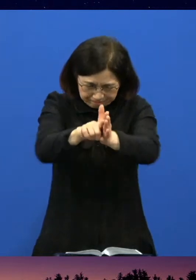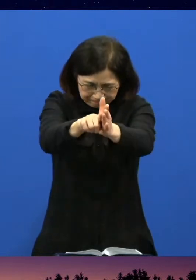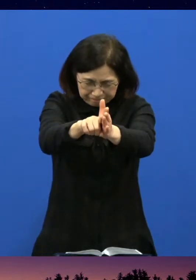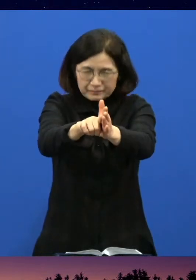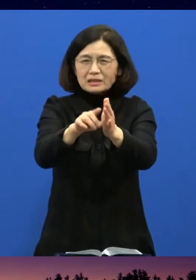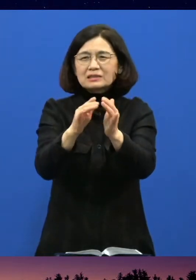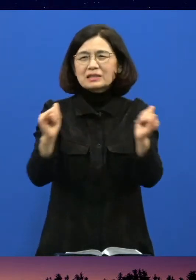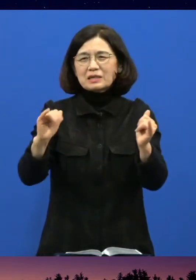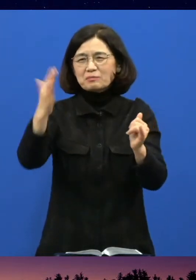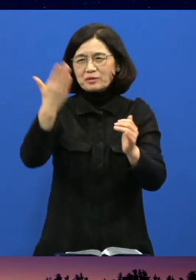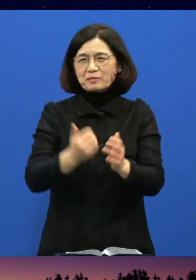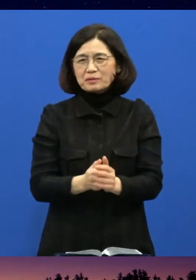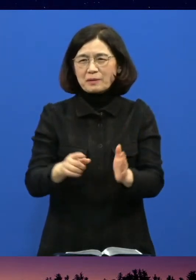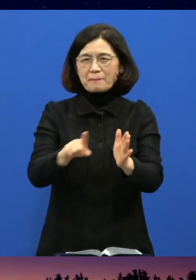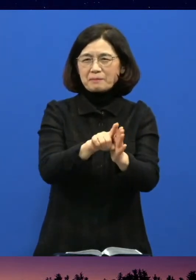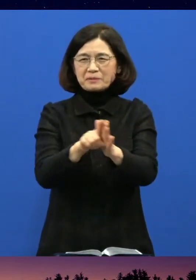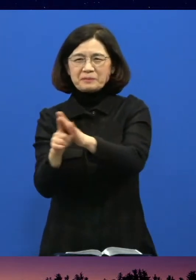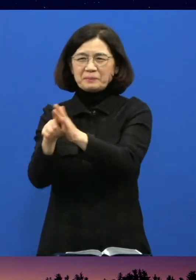요동치 않는.